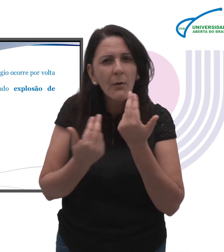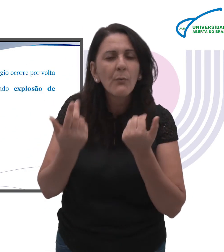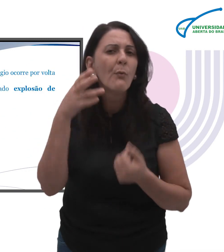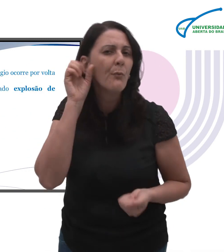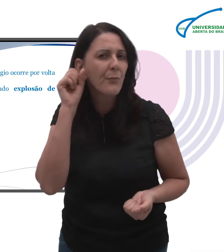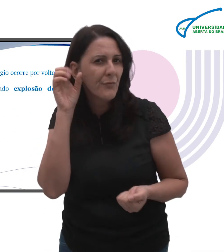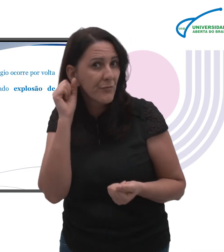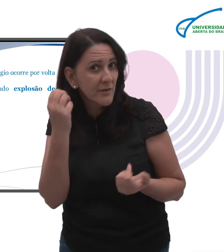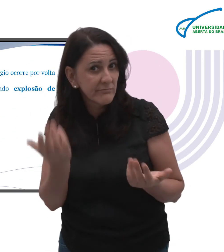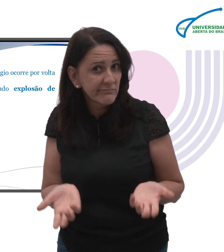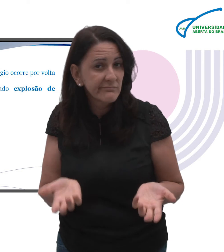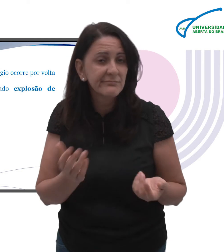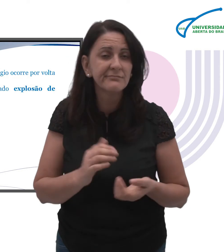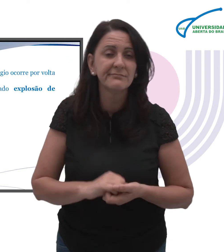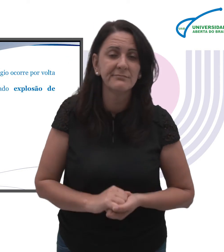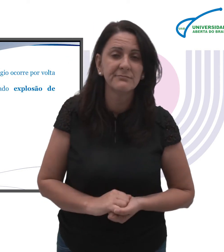assim como ocorre com os ouvintes.